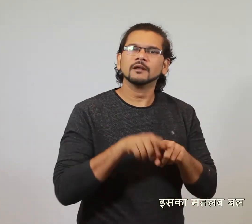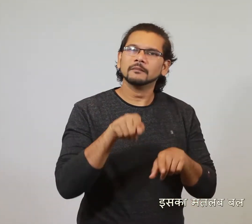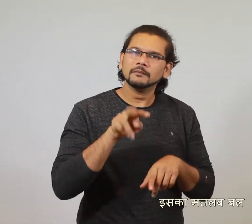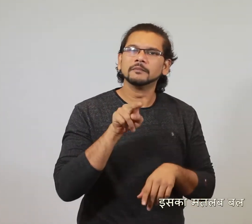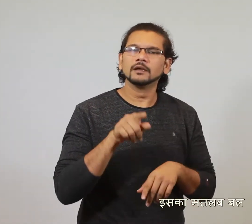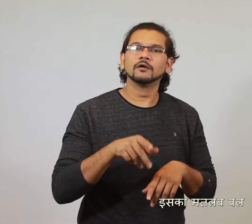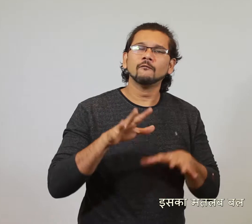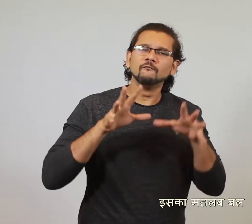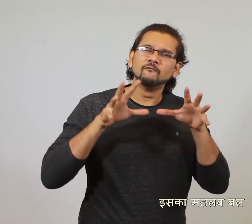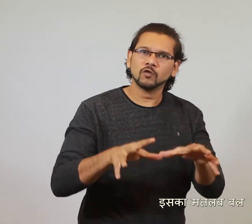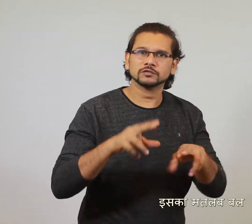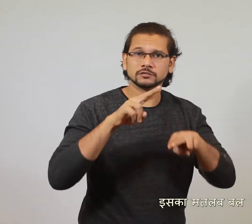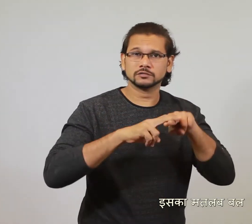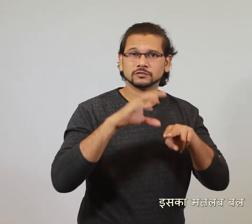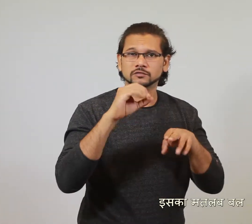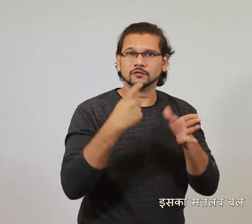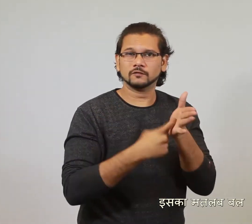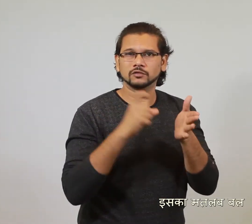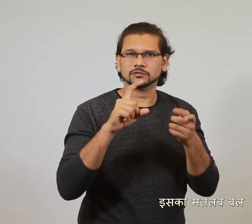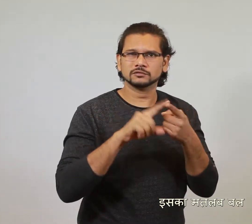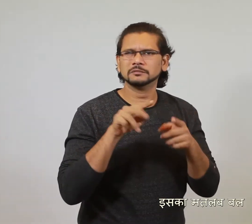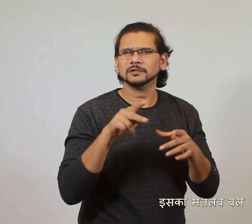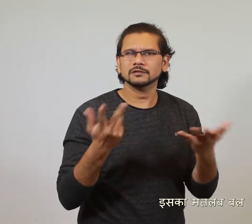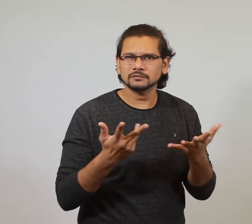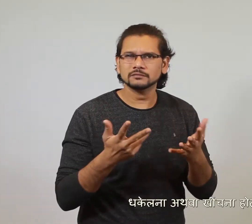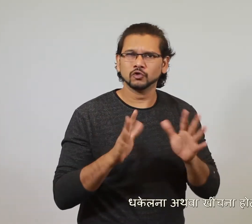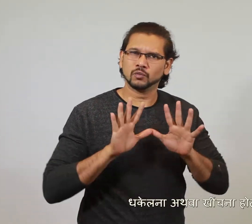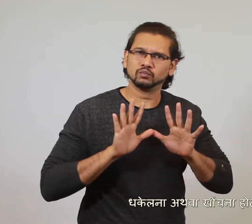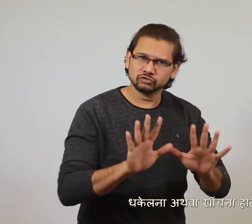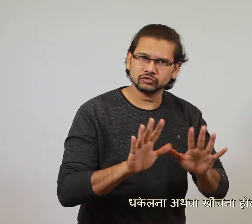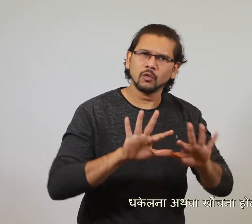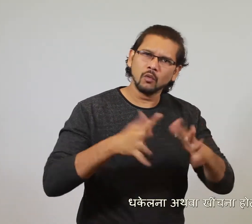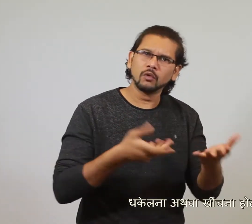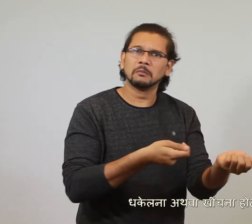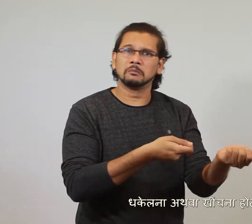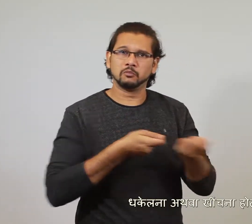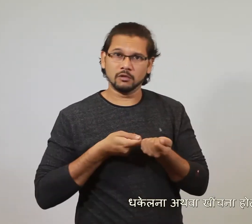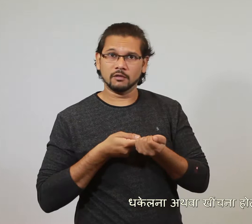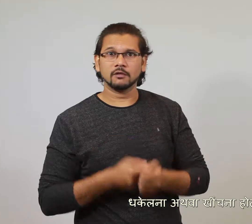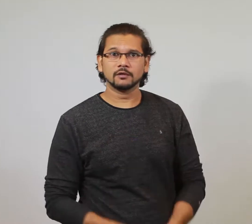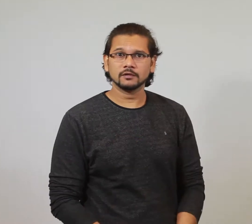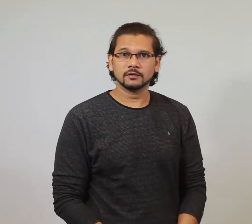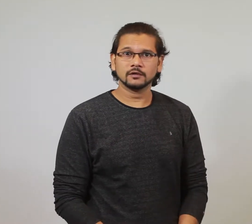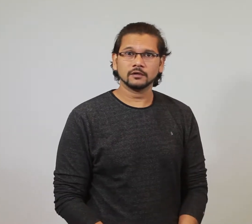इसका मतलब बल धकेलना अथ्वा खीचना होता है